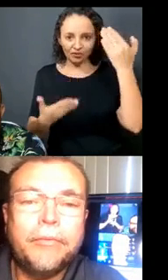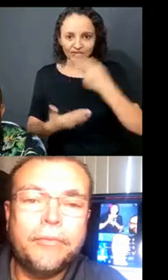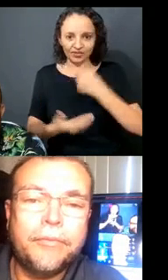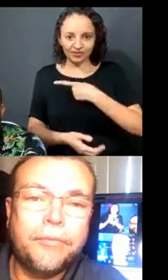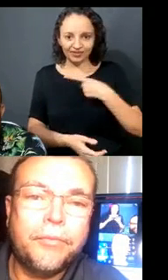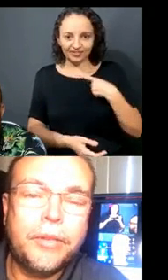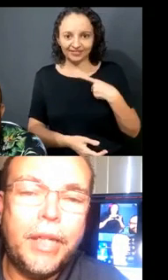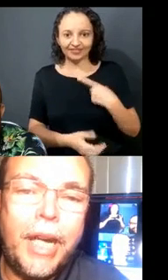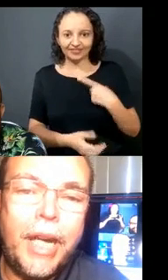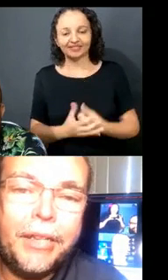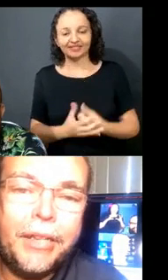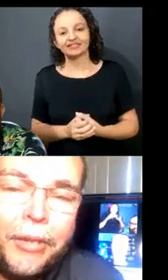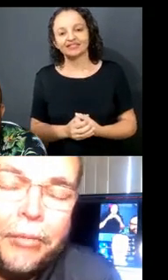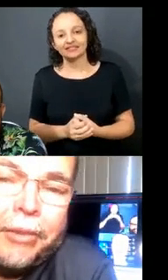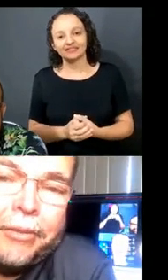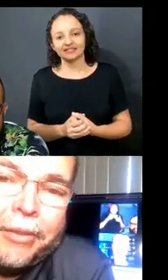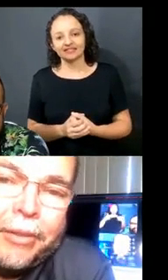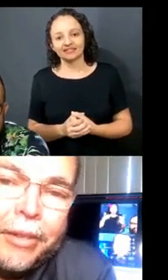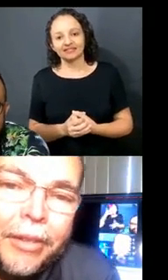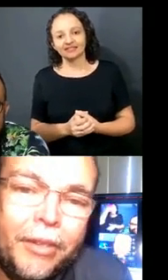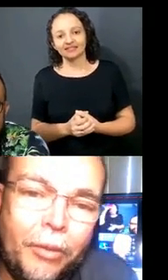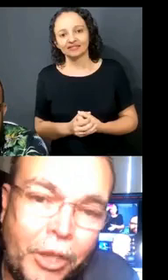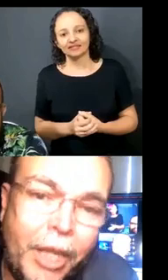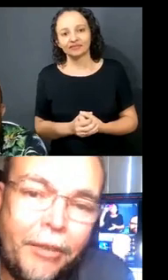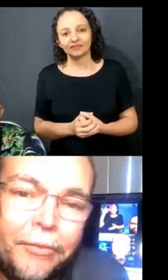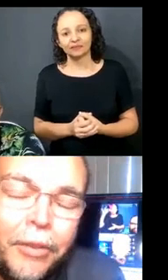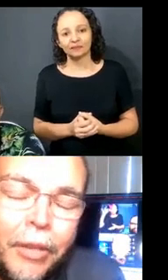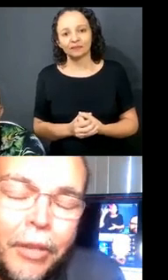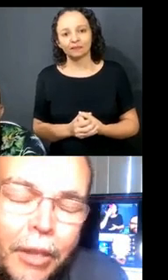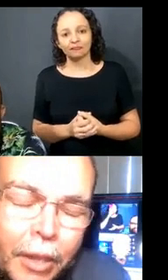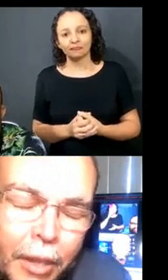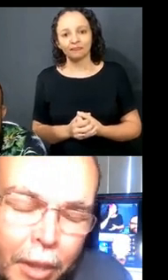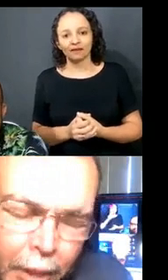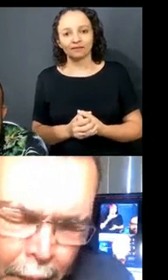Amém. Obrigado, pastor. Nada, amém. Vamos orar?